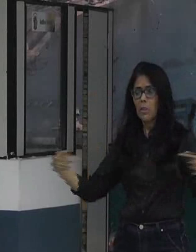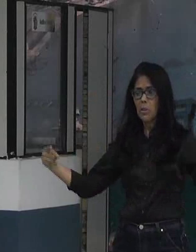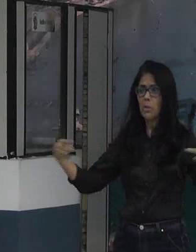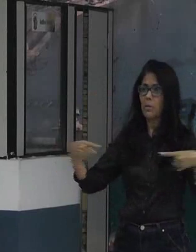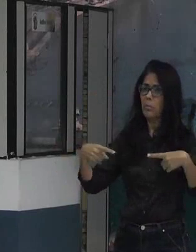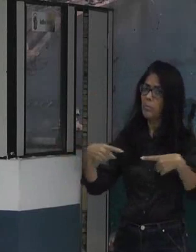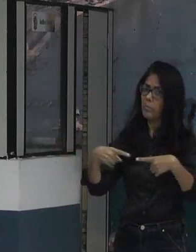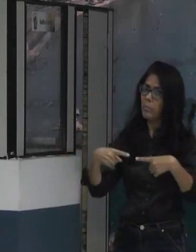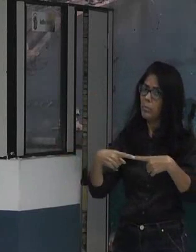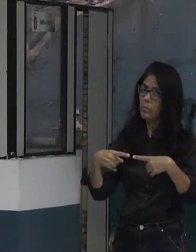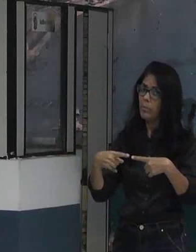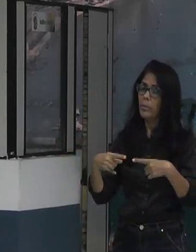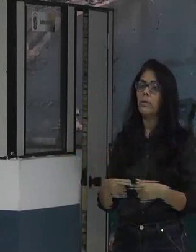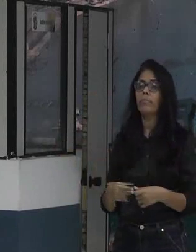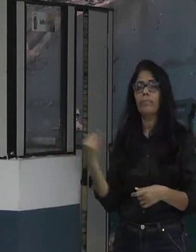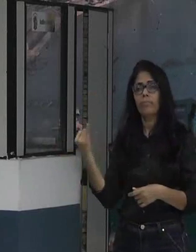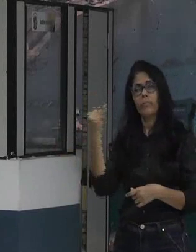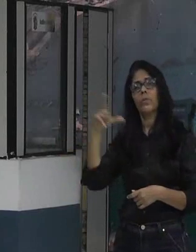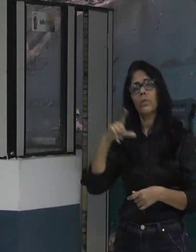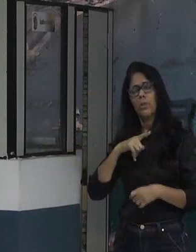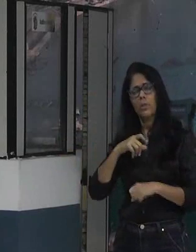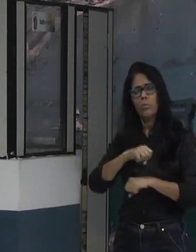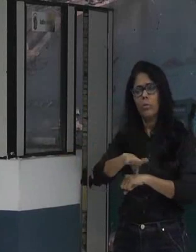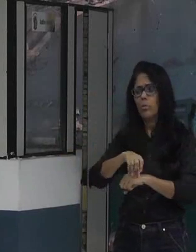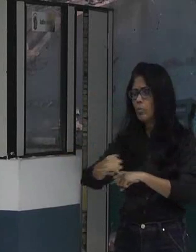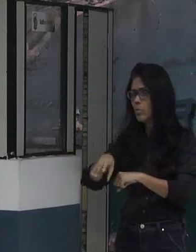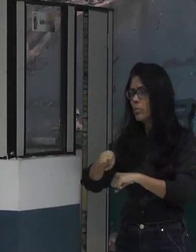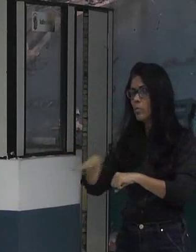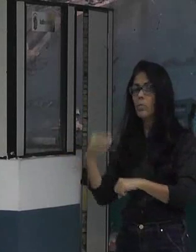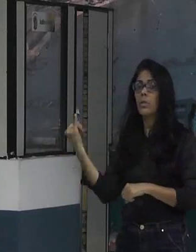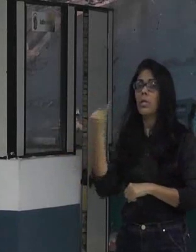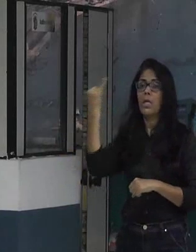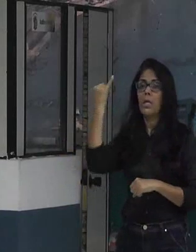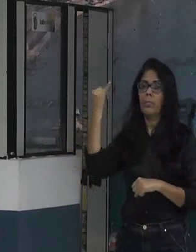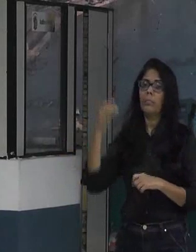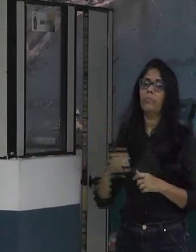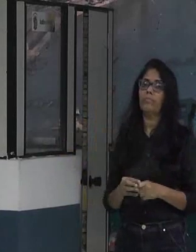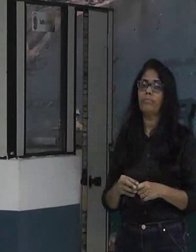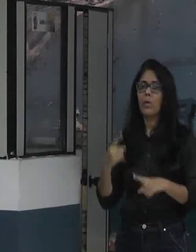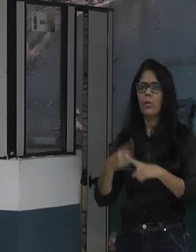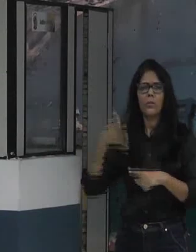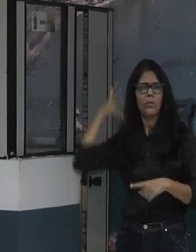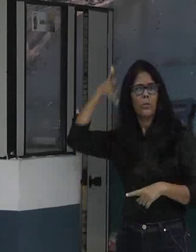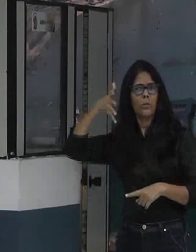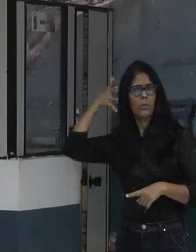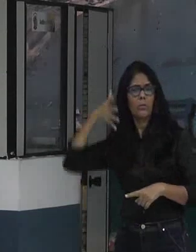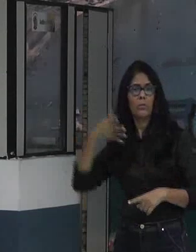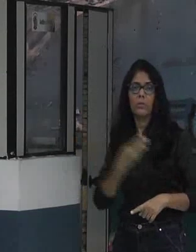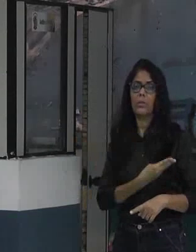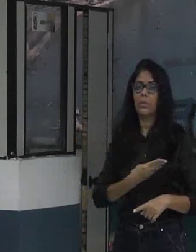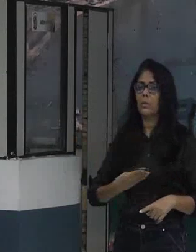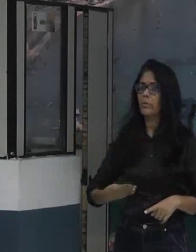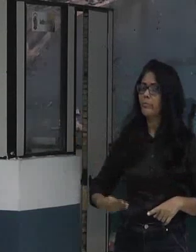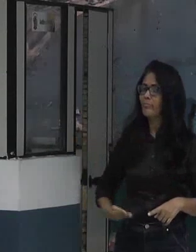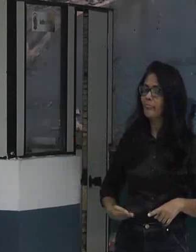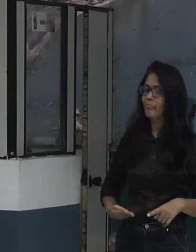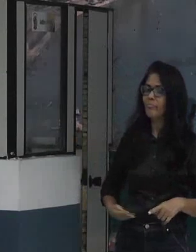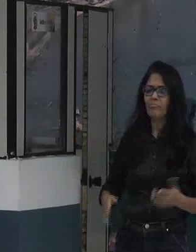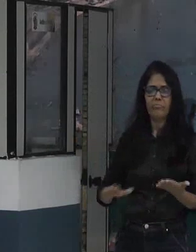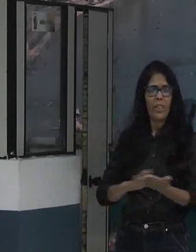E aí a gente precisa ter essas informações. Porque mesmo nem nas audiências públicas nós tivemos